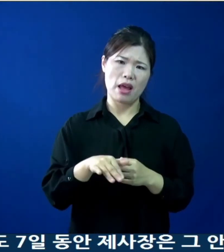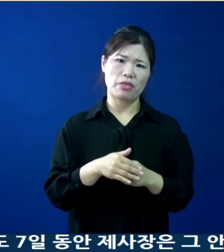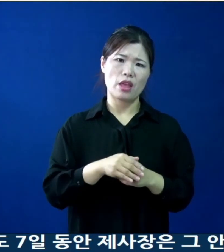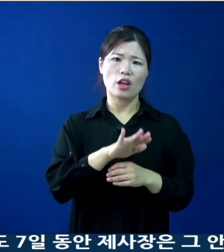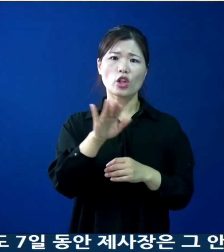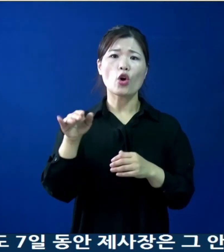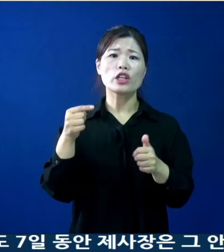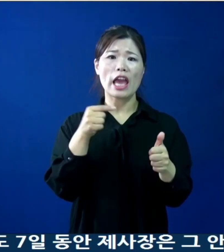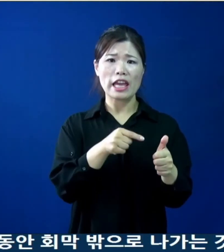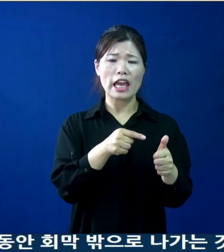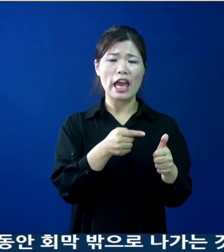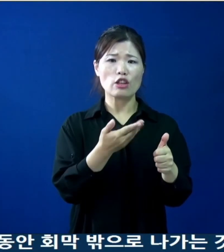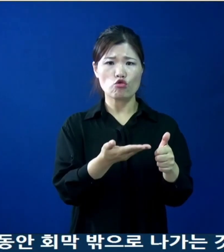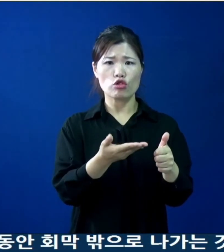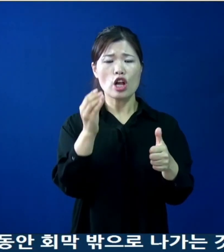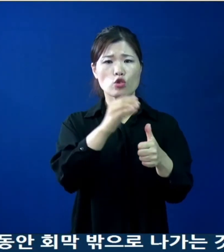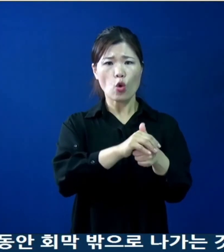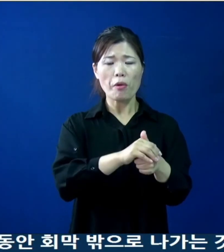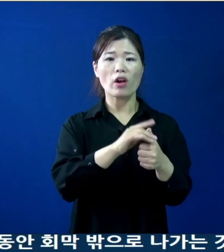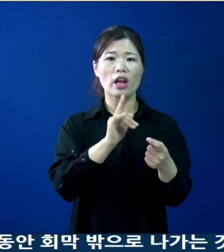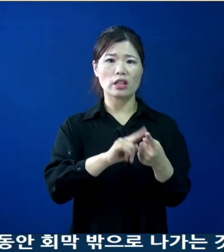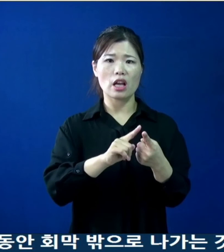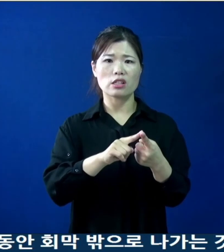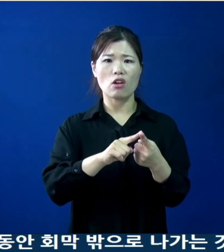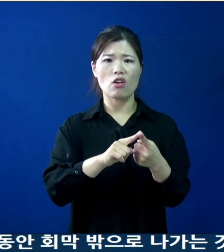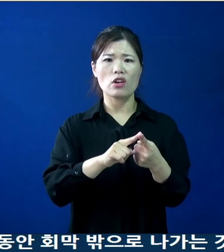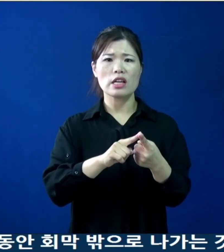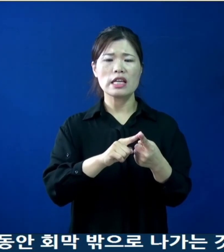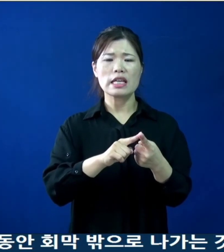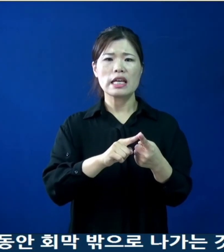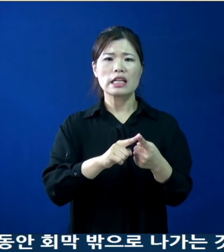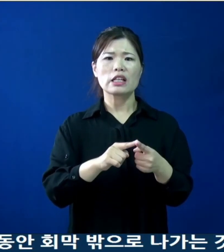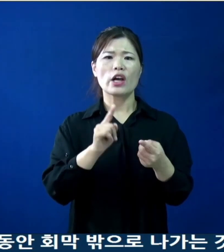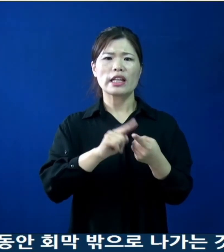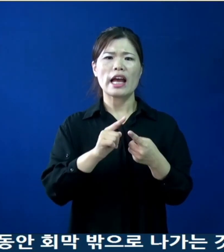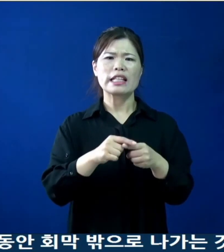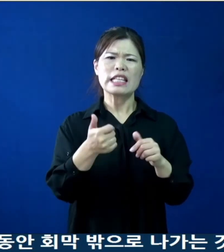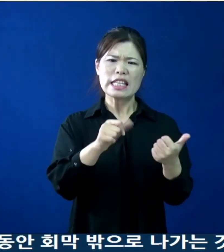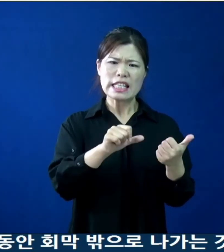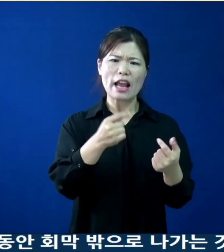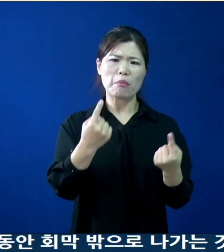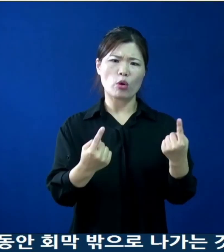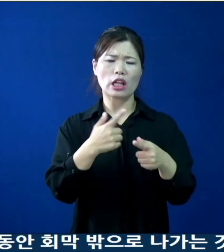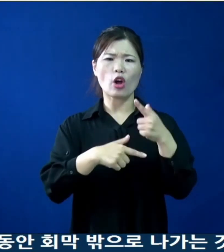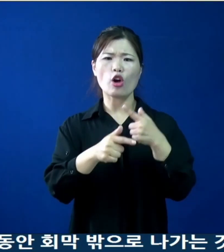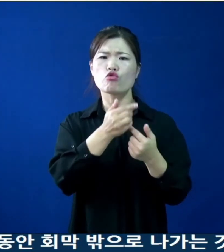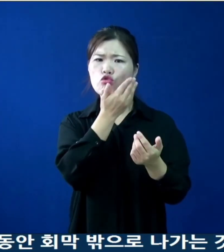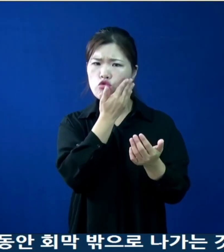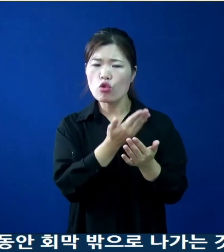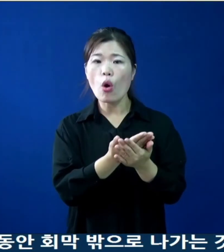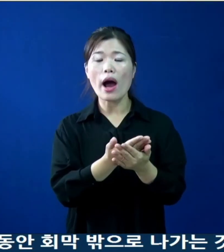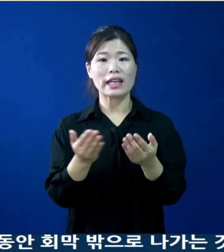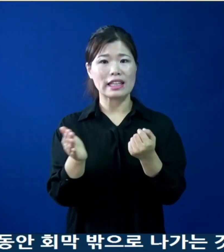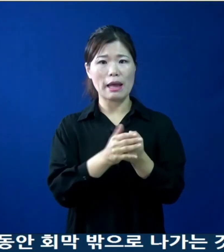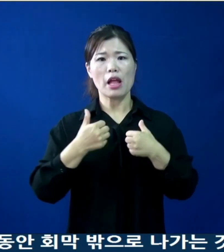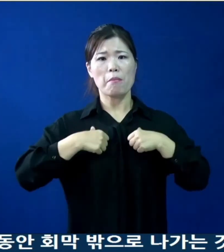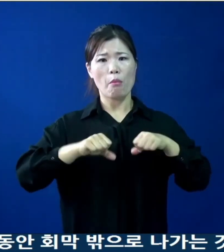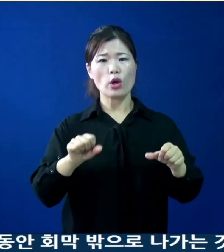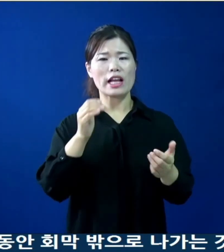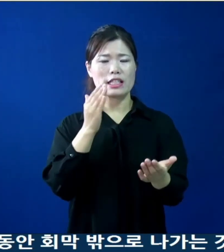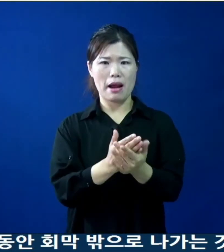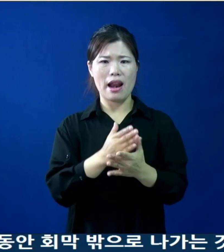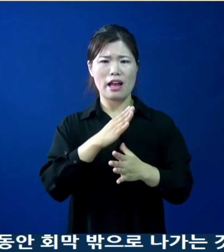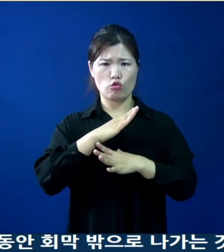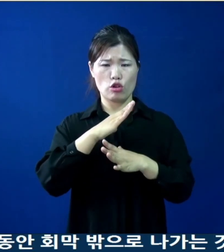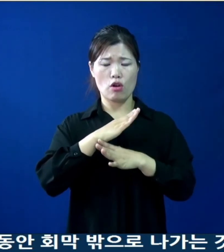이 소명은 그 희생보다 훨씬 더 중요한 일이므로 포기하지 말라. 두렵더라도